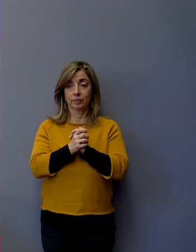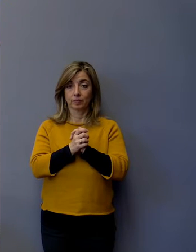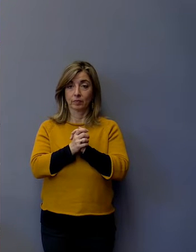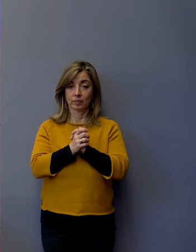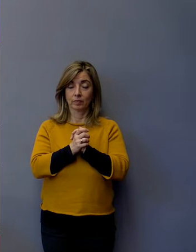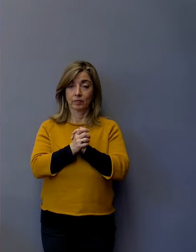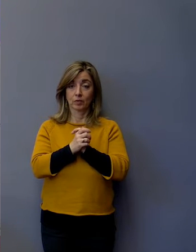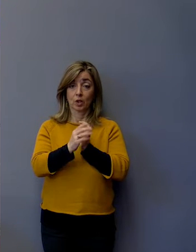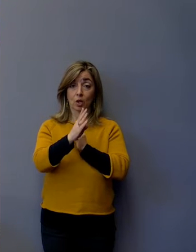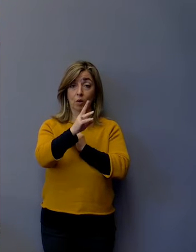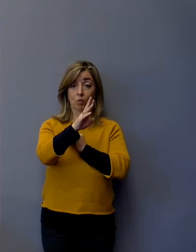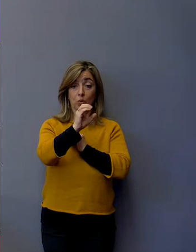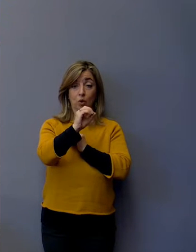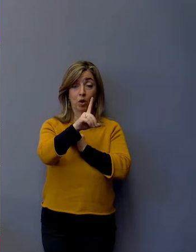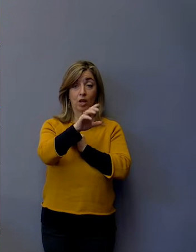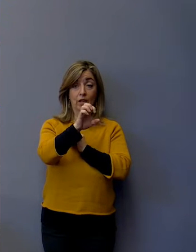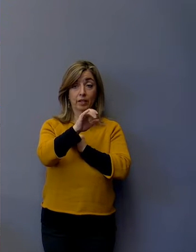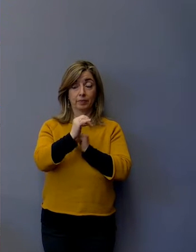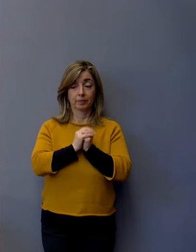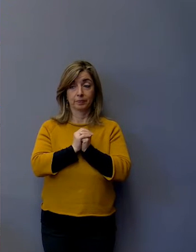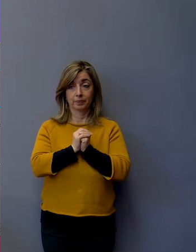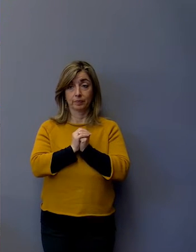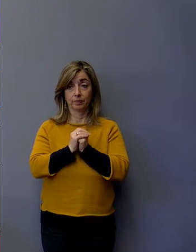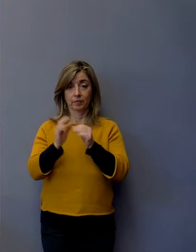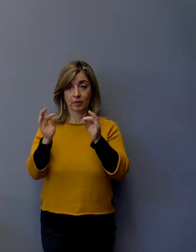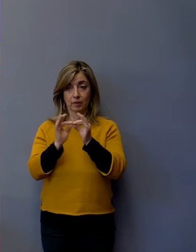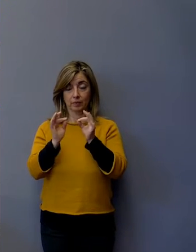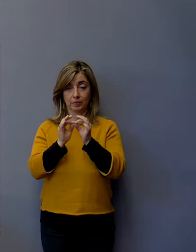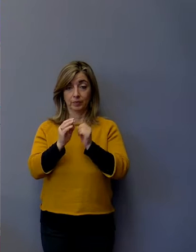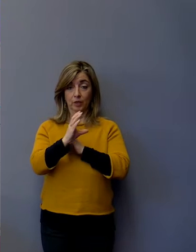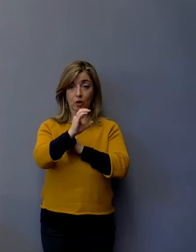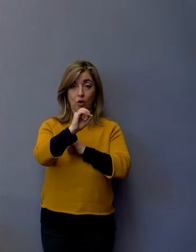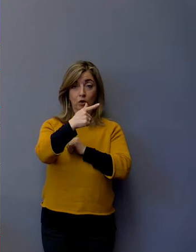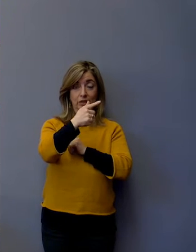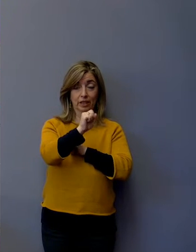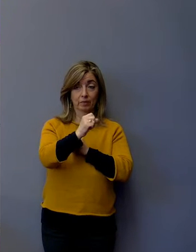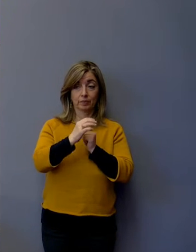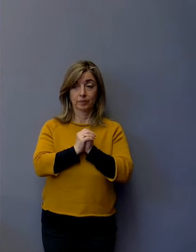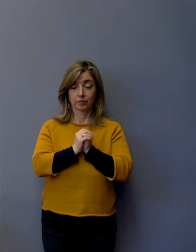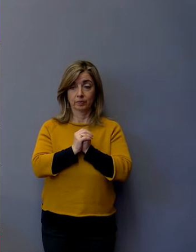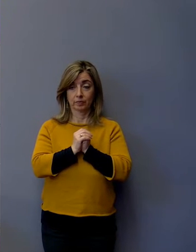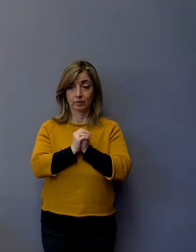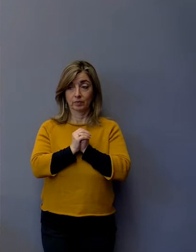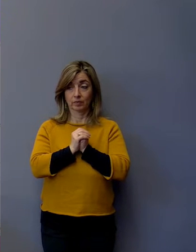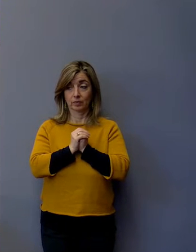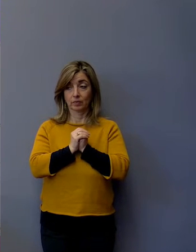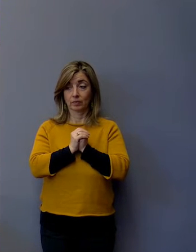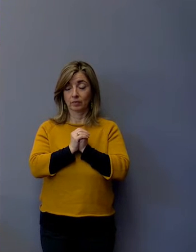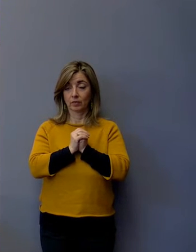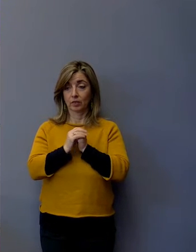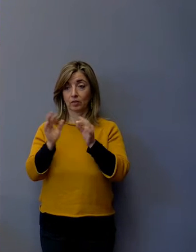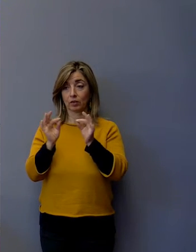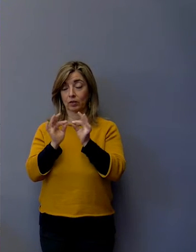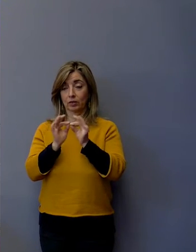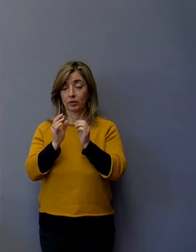consigliera bruccoleri consigliere costa favorevole